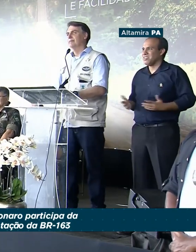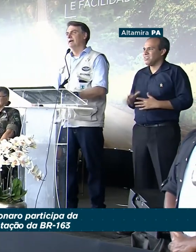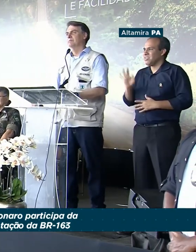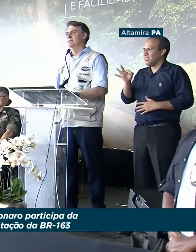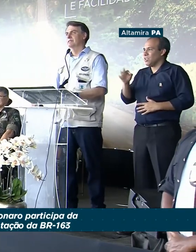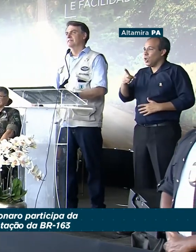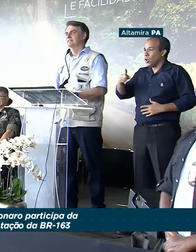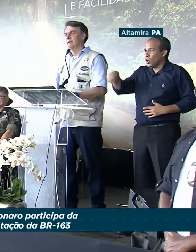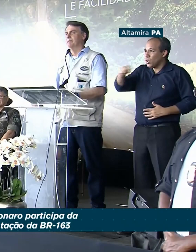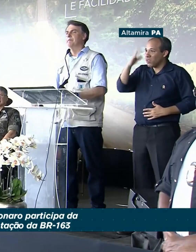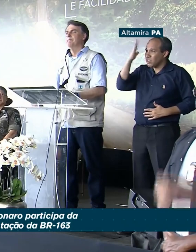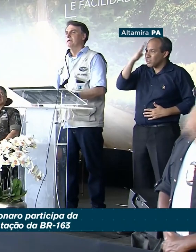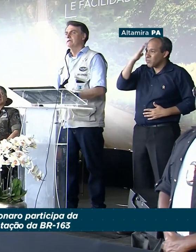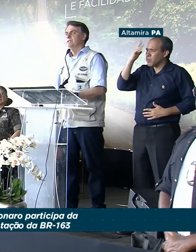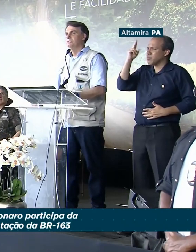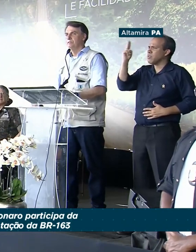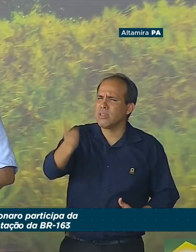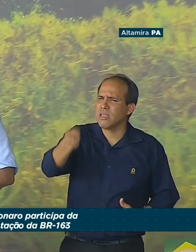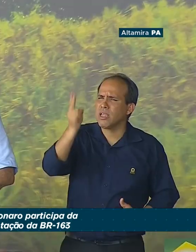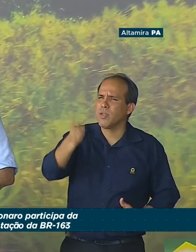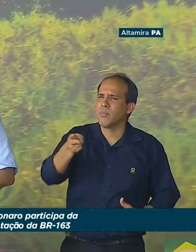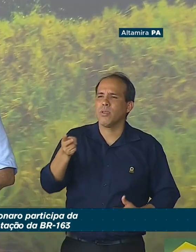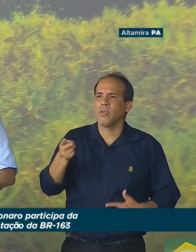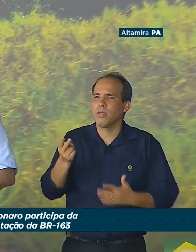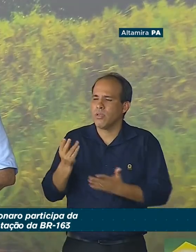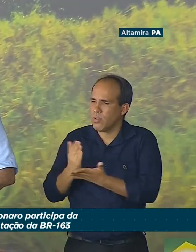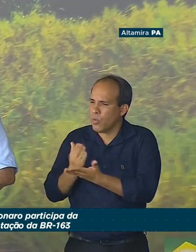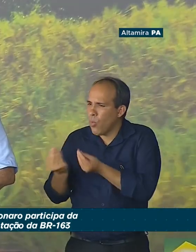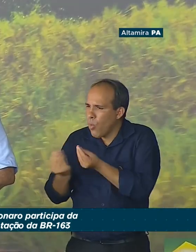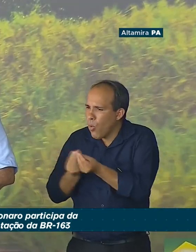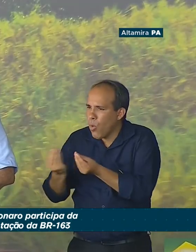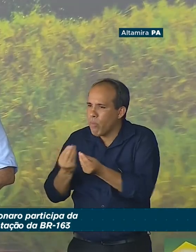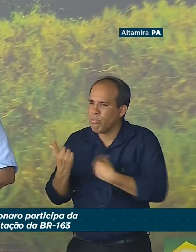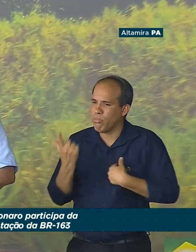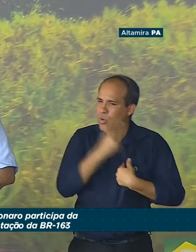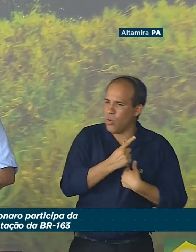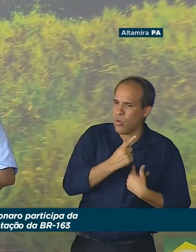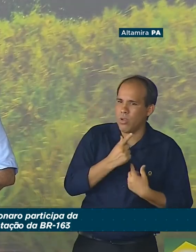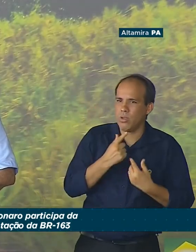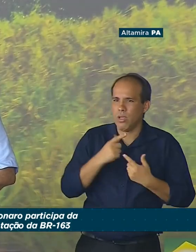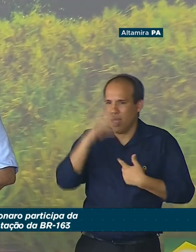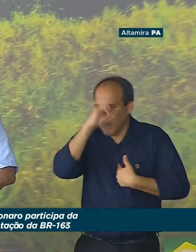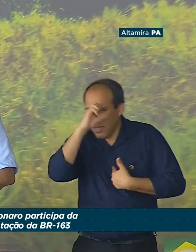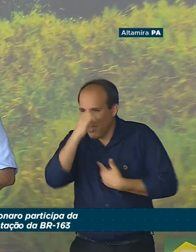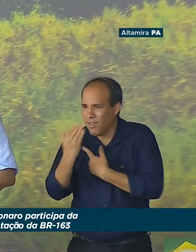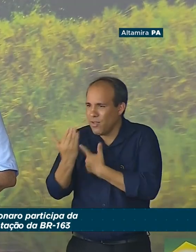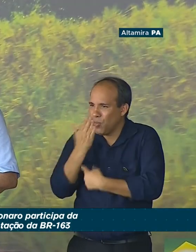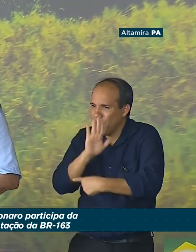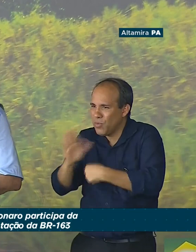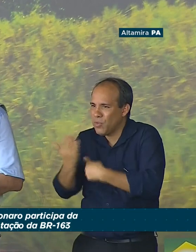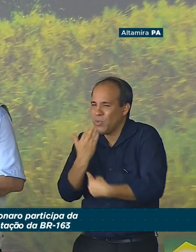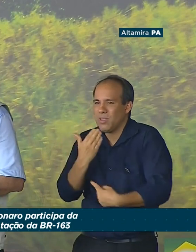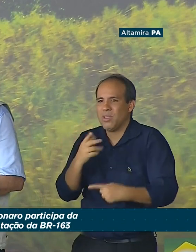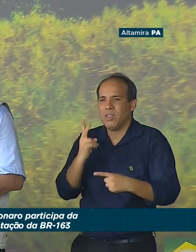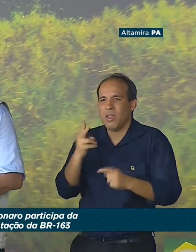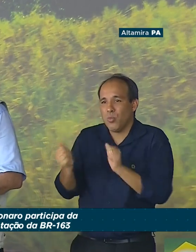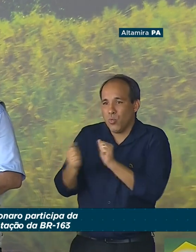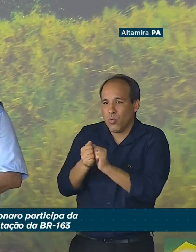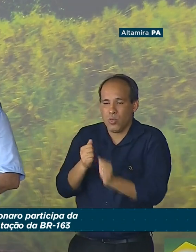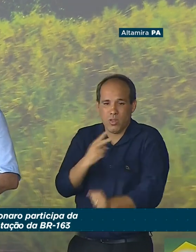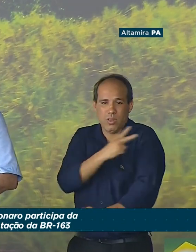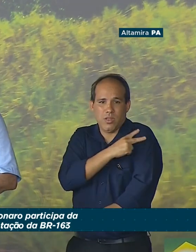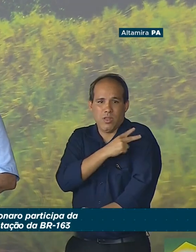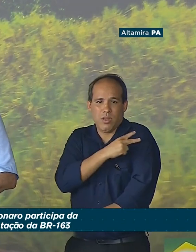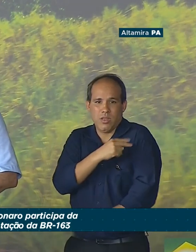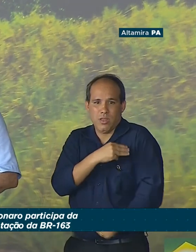Mas nós sabemos que sempre dividimos ônus e bônus em nossas missões. Fiquei juntamente com o Tarcísio